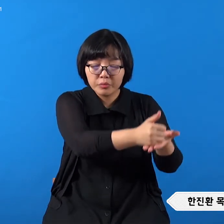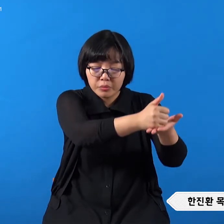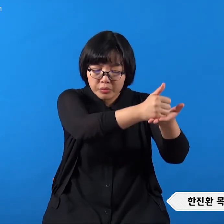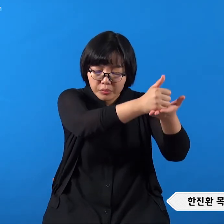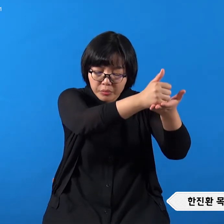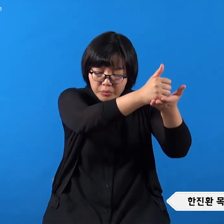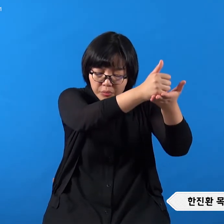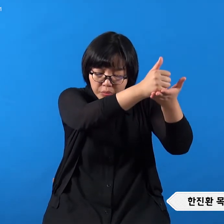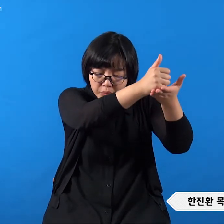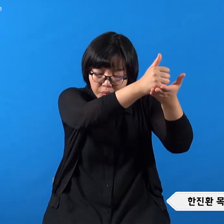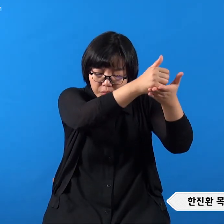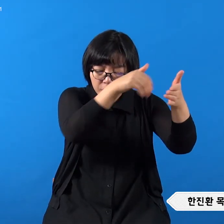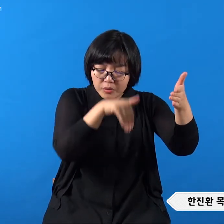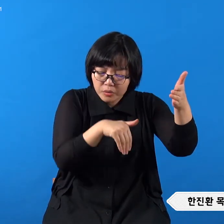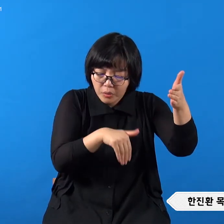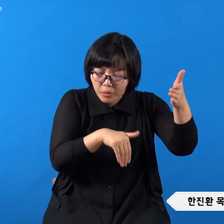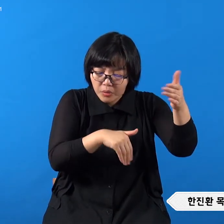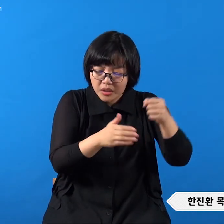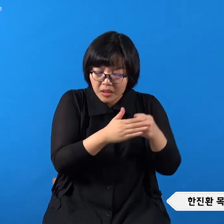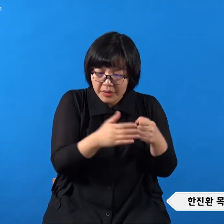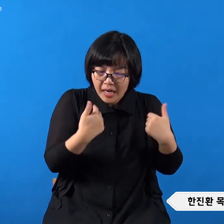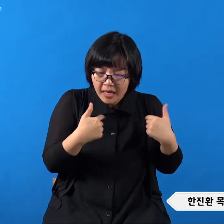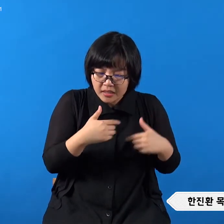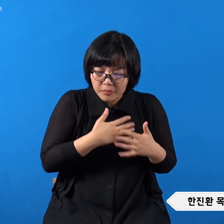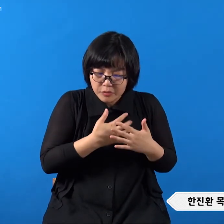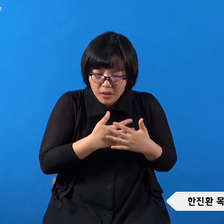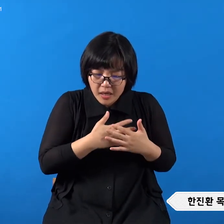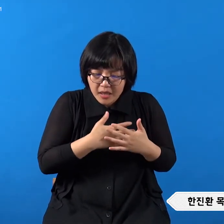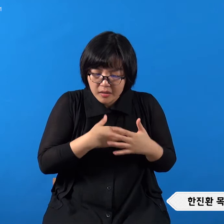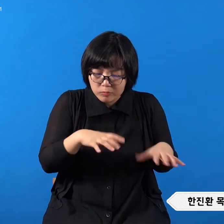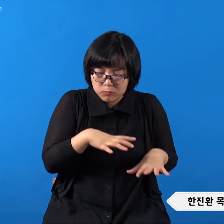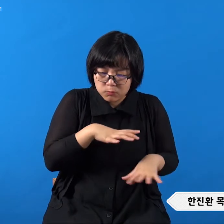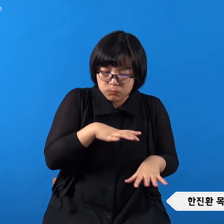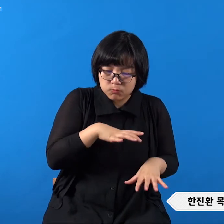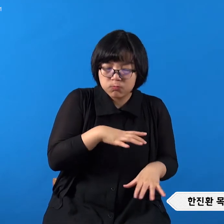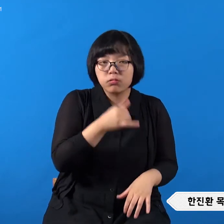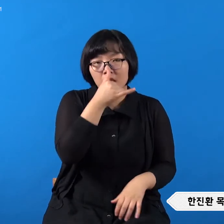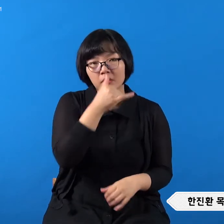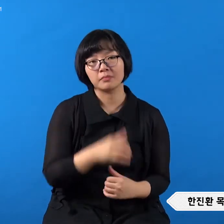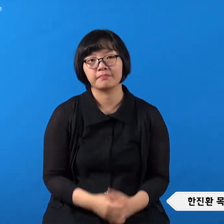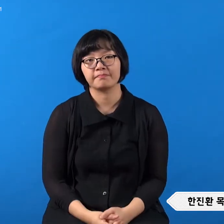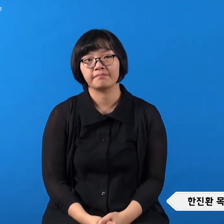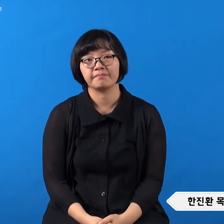늘 불안하고 늘 두렵고 그렇습니다.